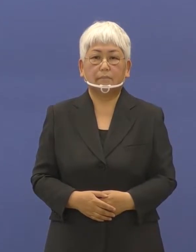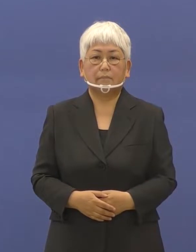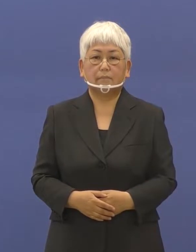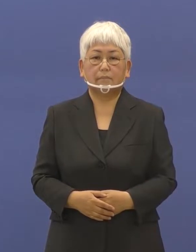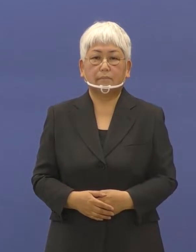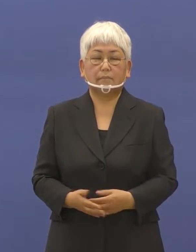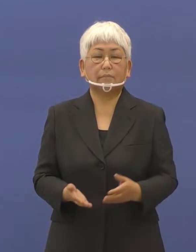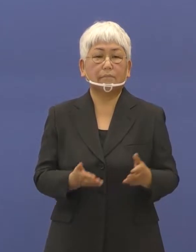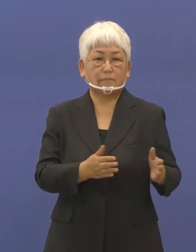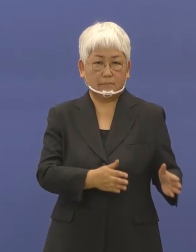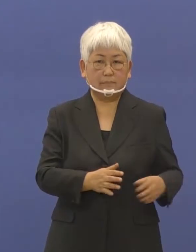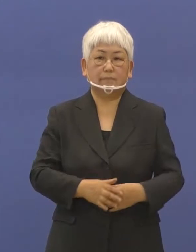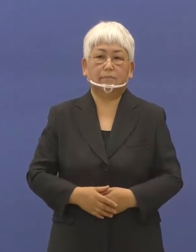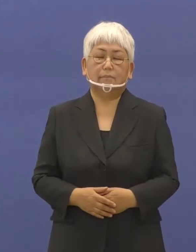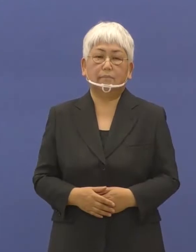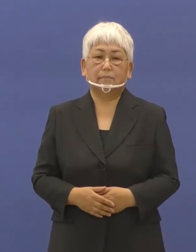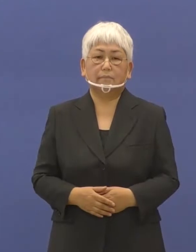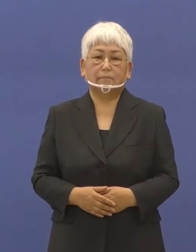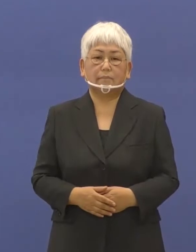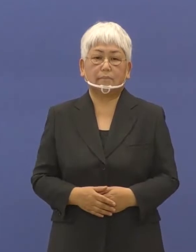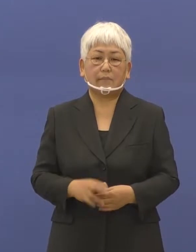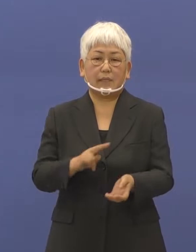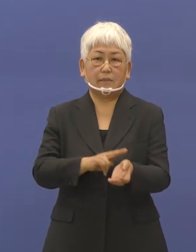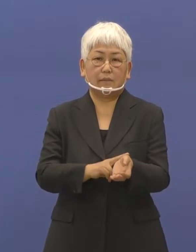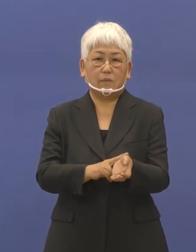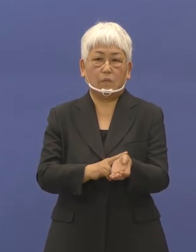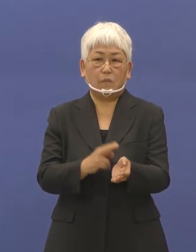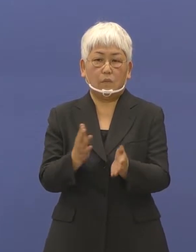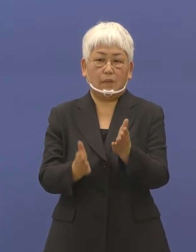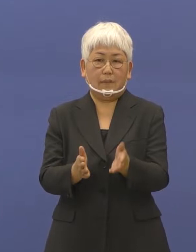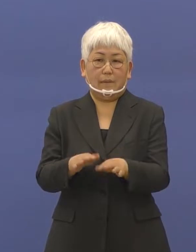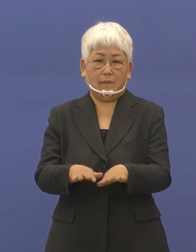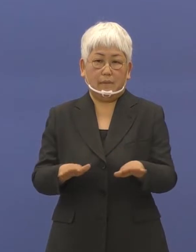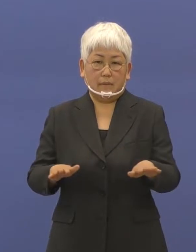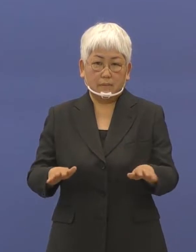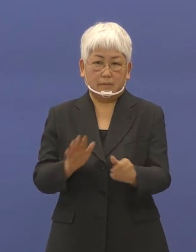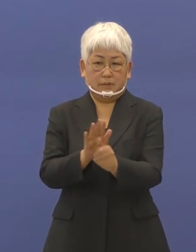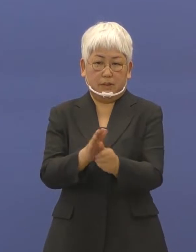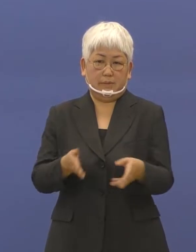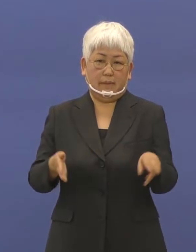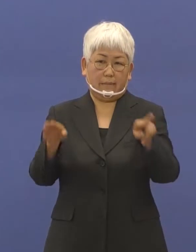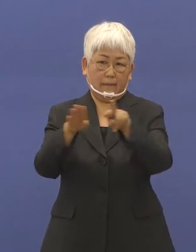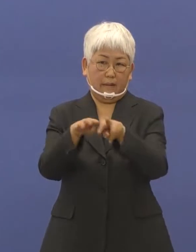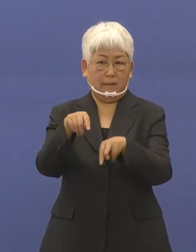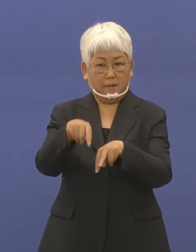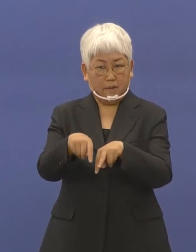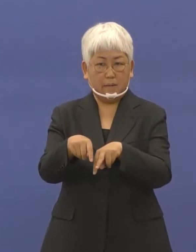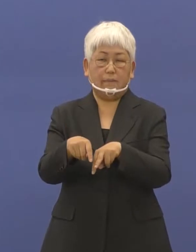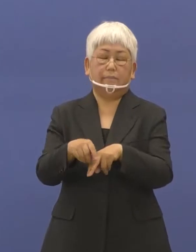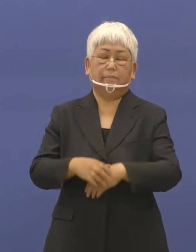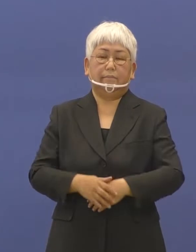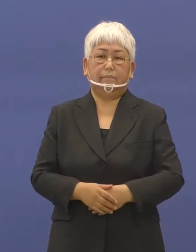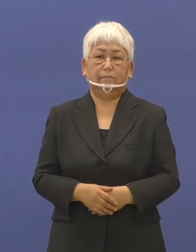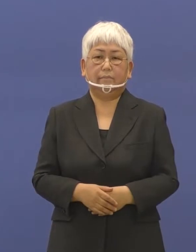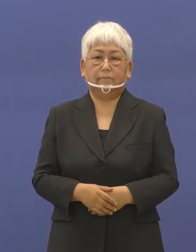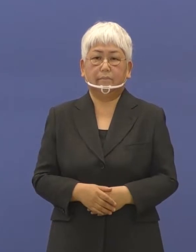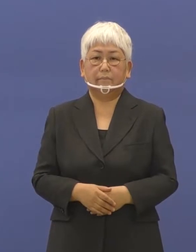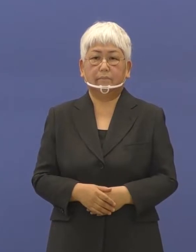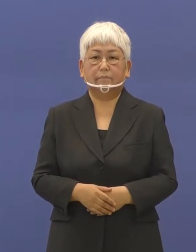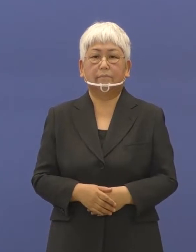次に、岩手県医療的ケア児支援センターの開設についてです。